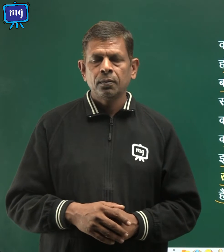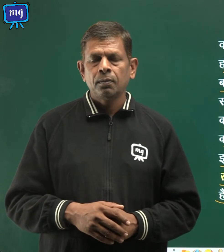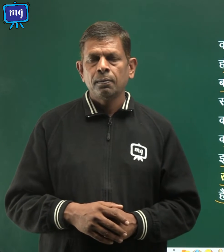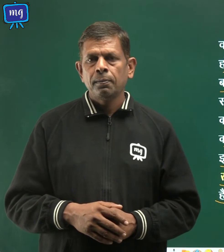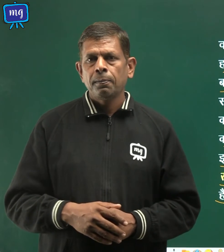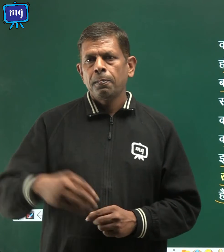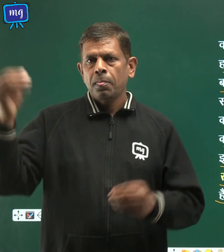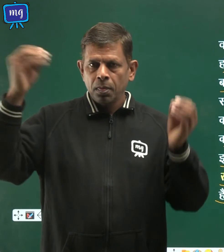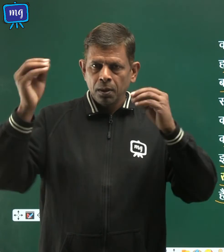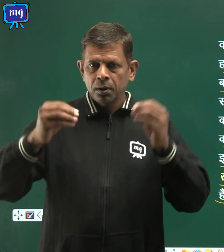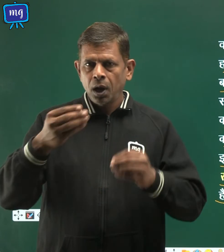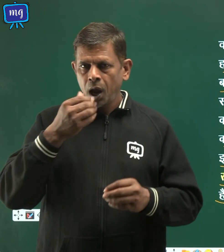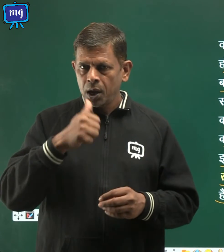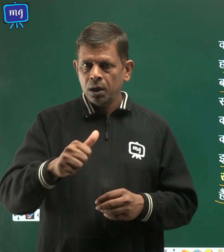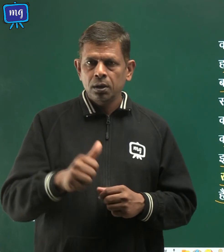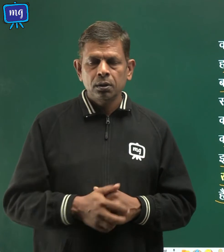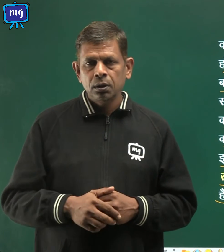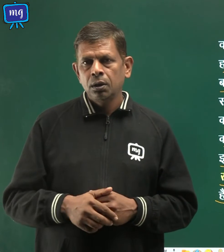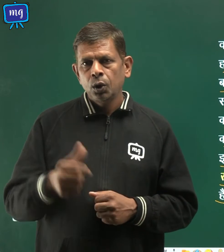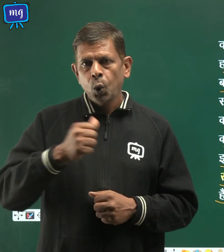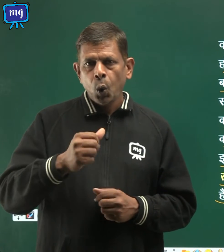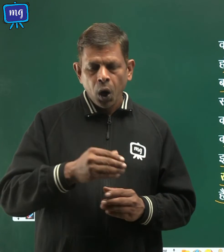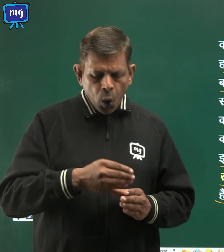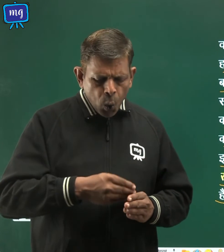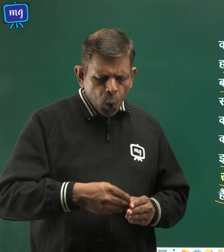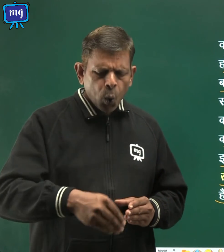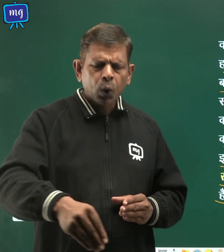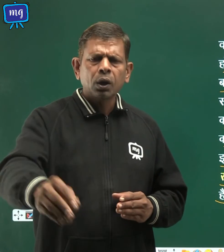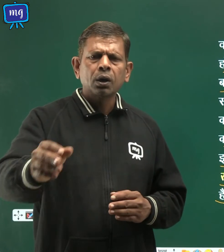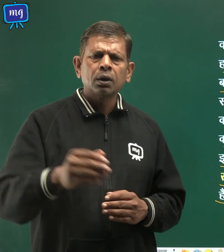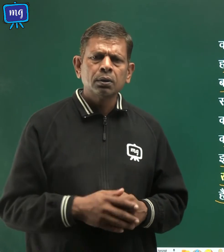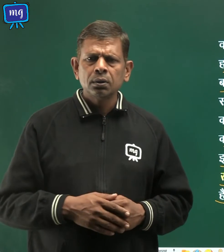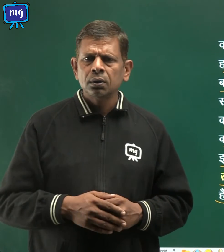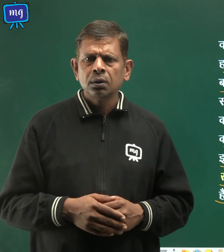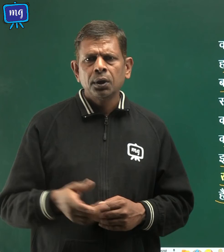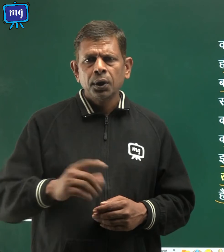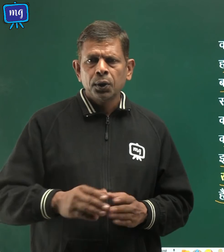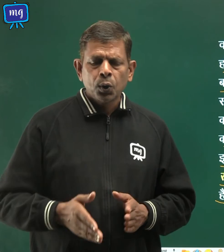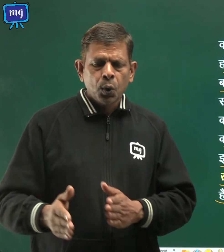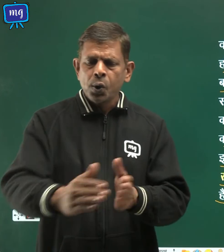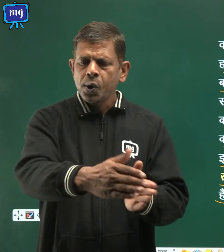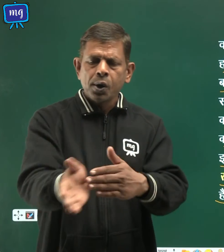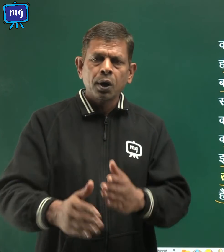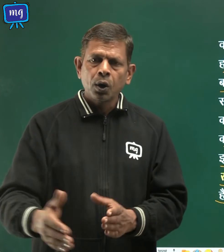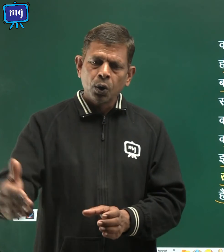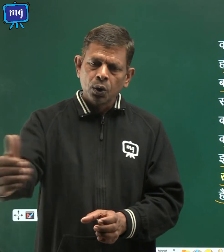वर्षा का जल जो ये बह के आ रहा है, इसे इकट्ठा कर लिया जाता